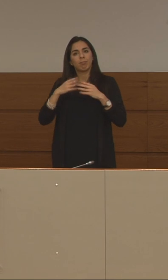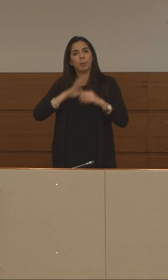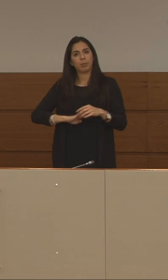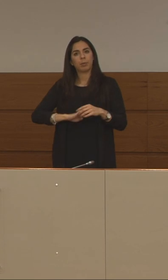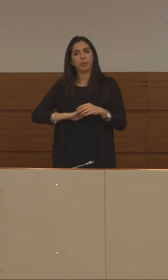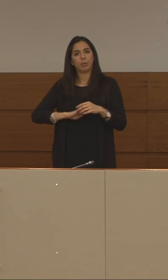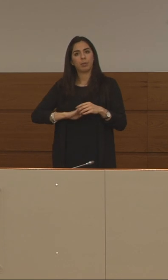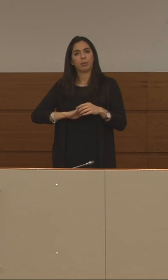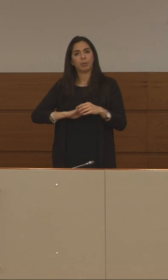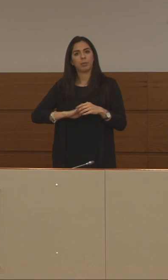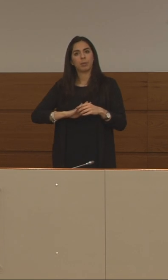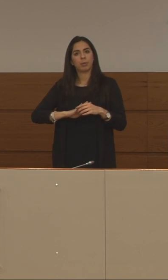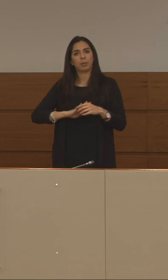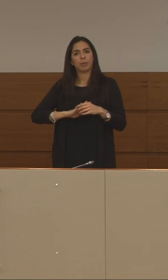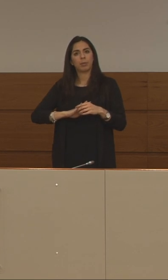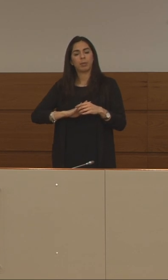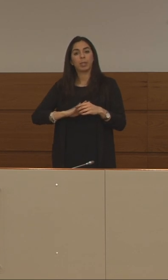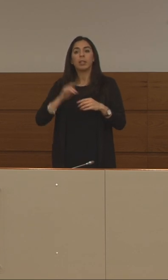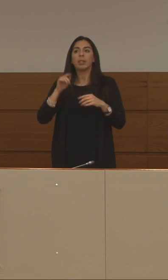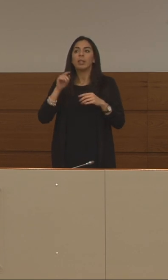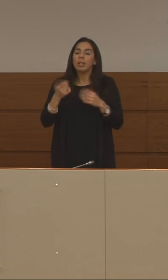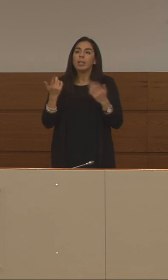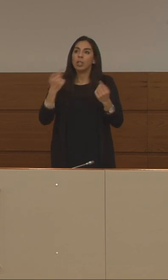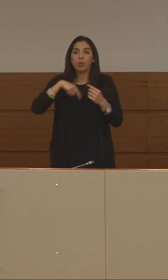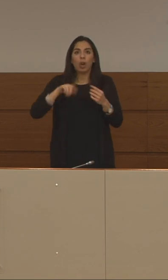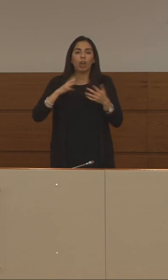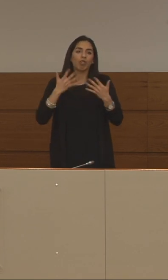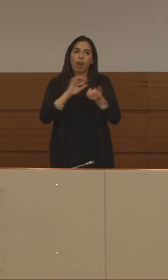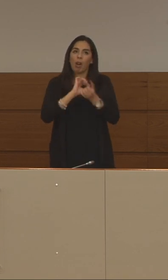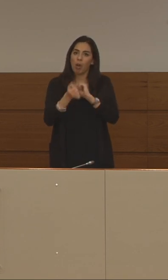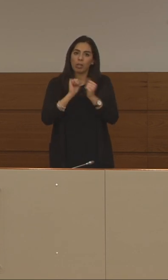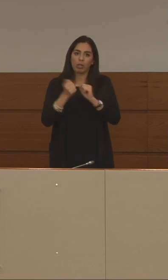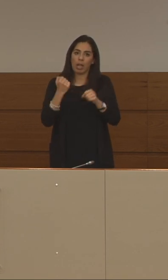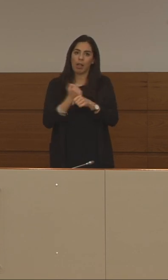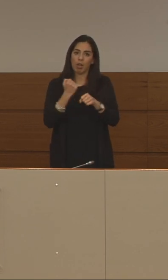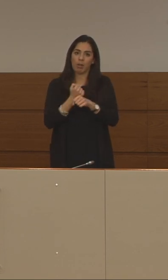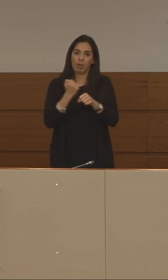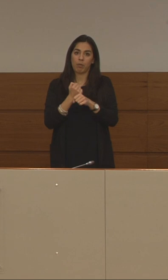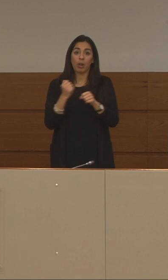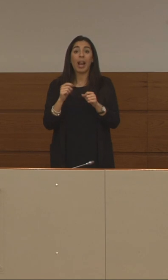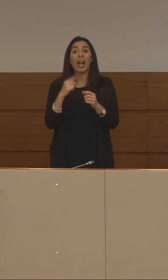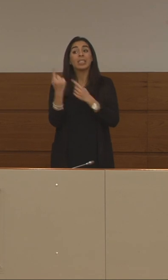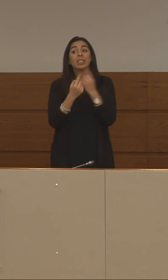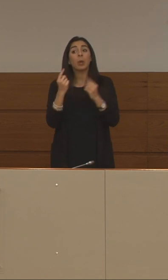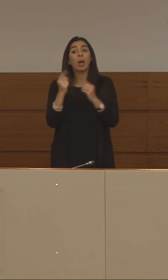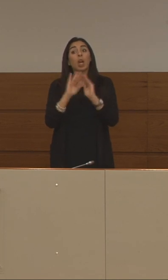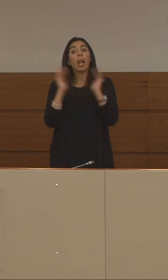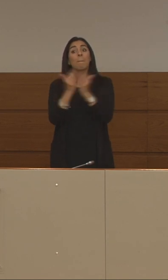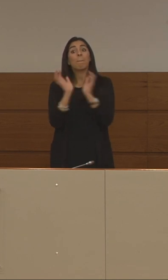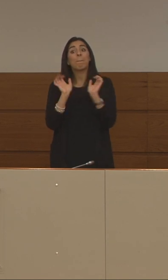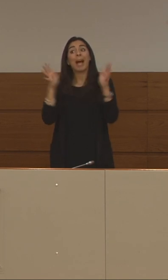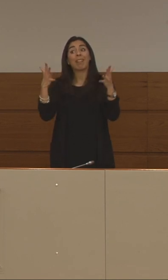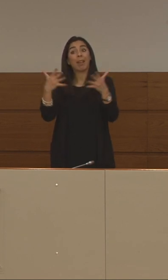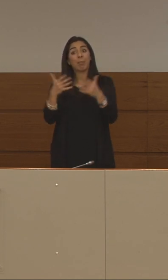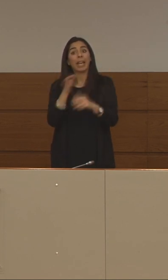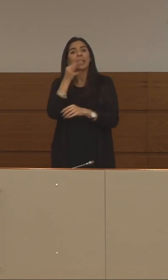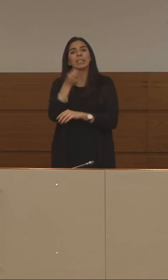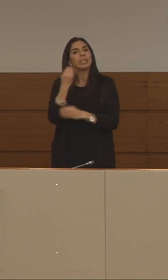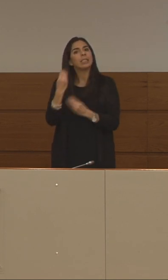lo stato di pandemia è un fa sì che lo ms inviti gli altri paesi